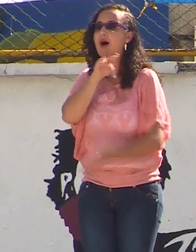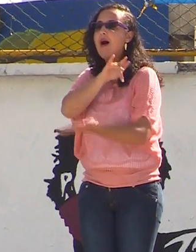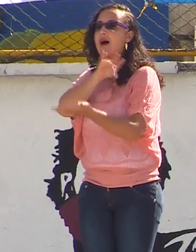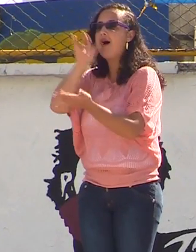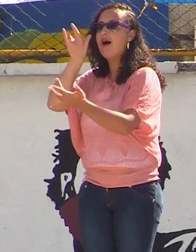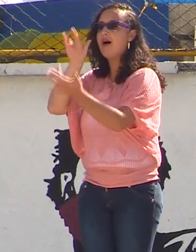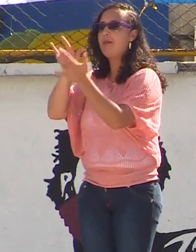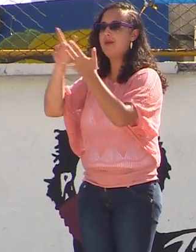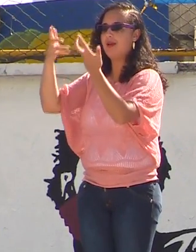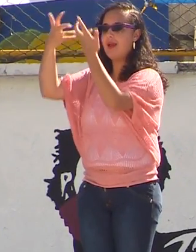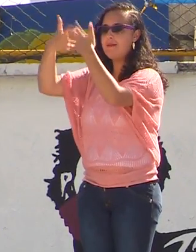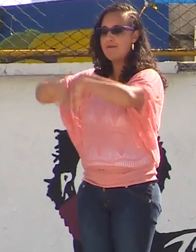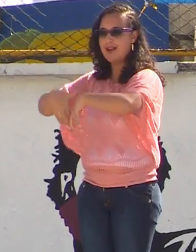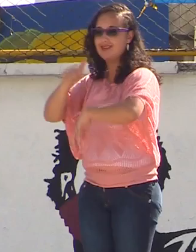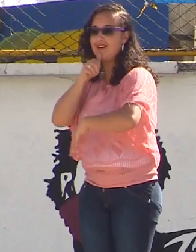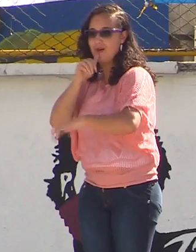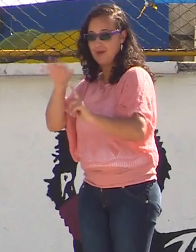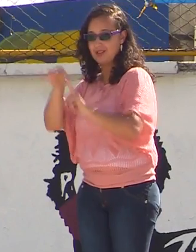Parque Nacional.